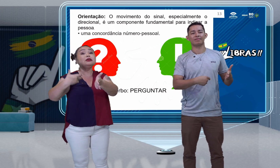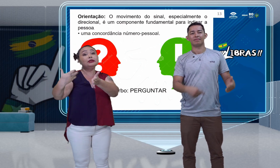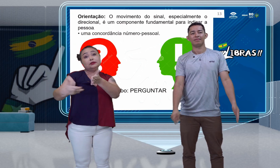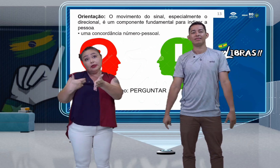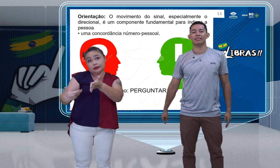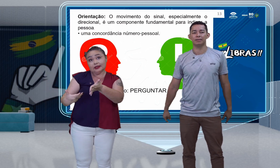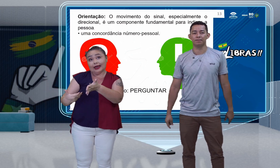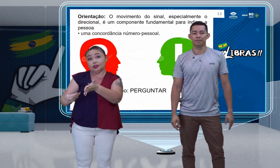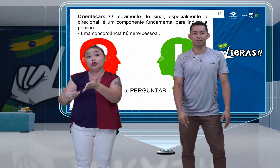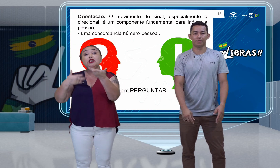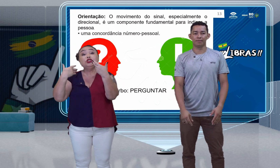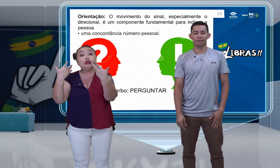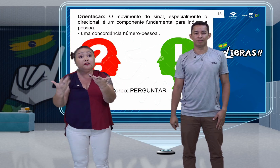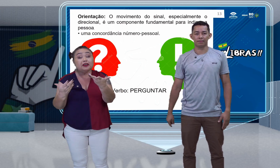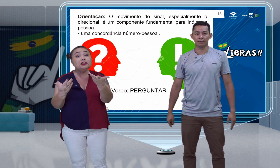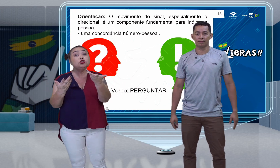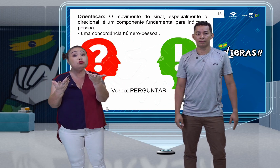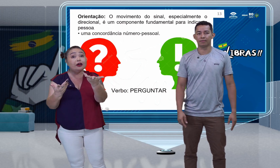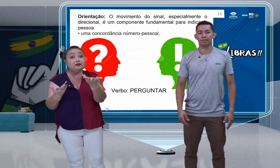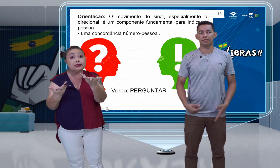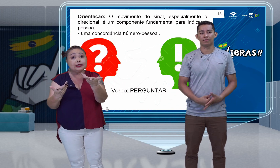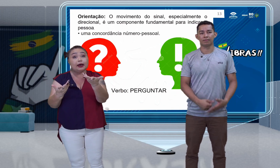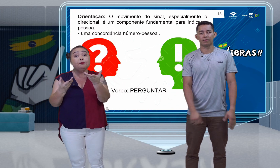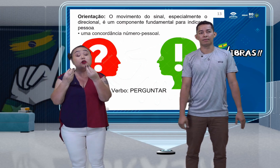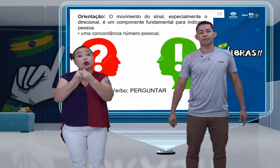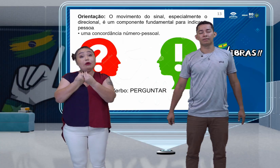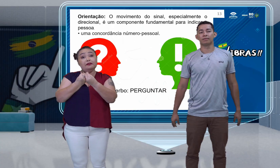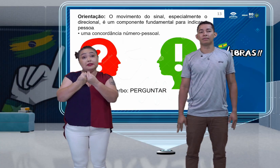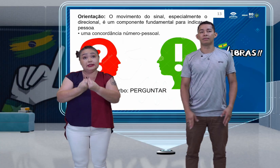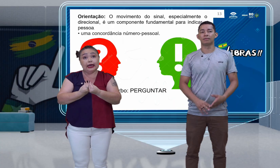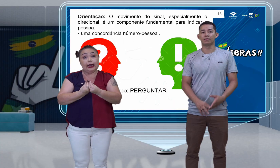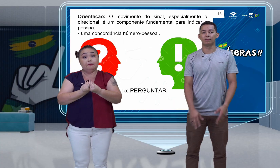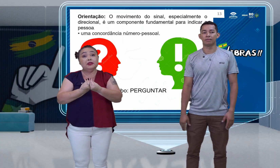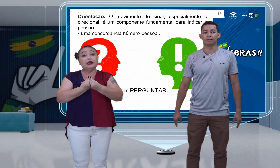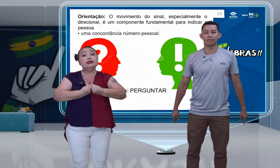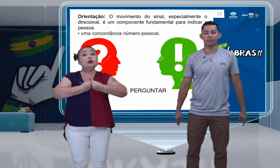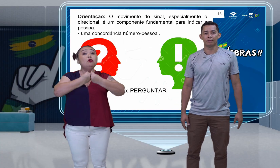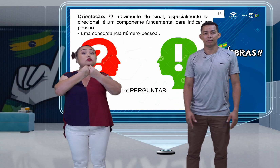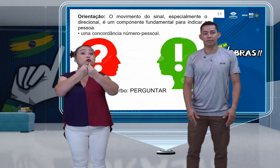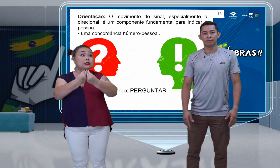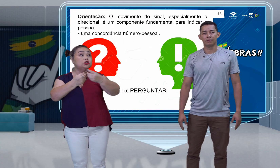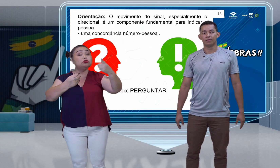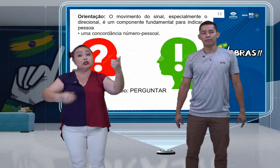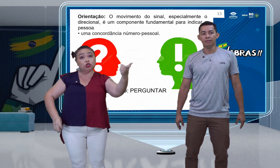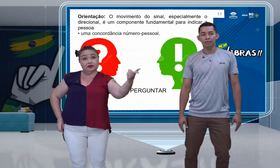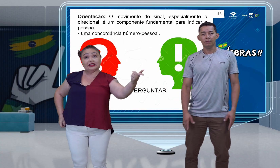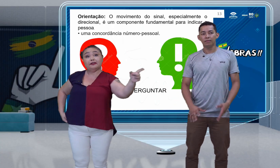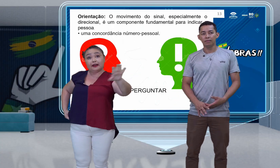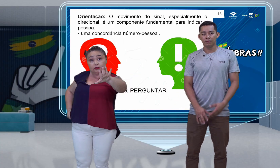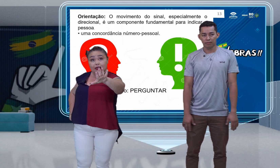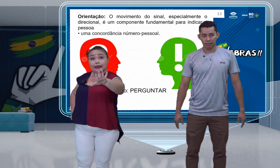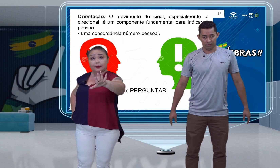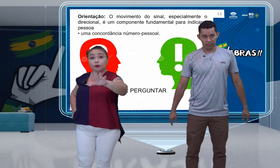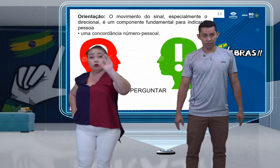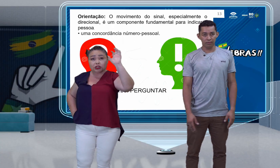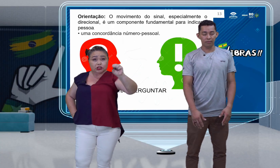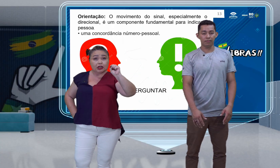essa intensidade. Diferente do avisar. Porque o avisar, ele tem outro sentido que a gente vai estar falando daqui a pouco. Já já eu